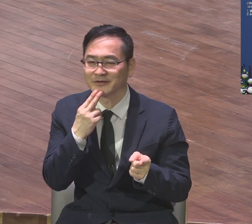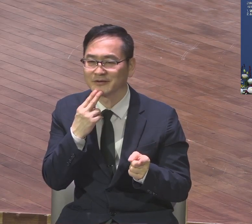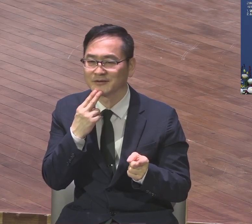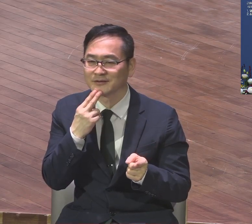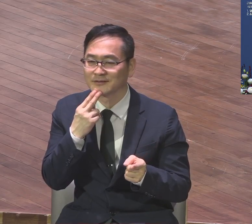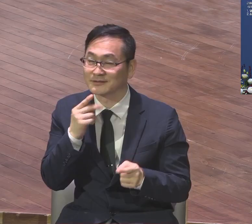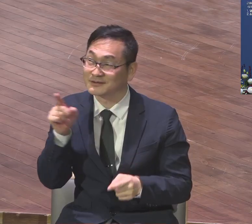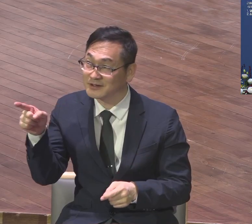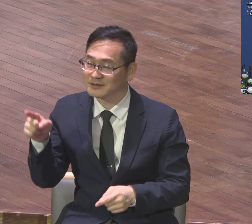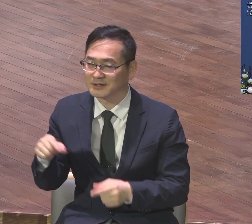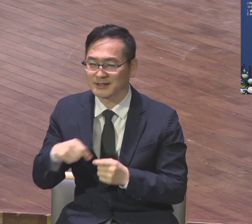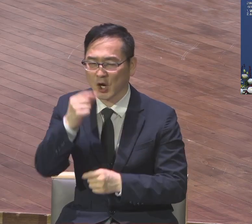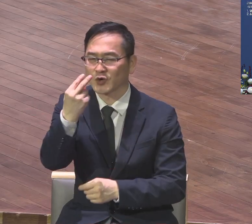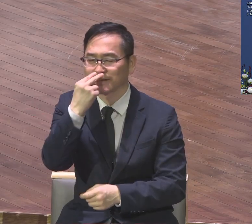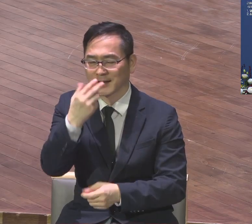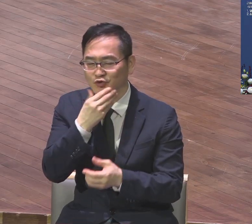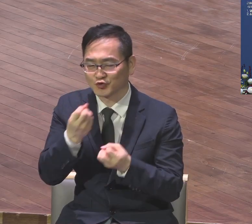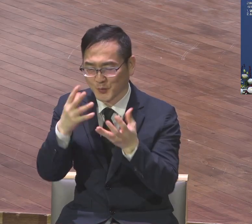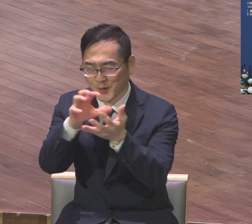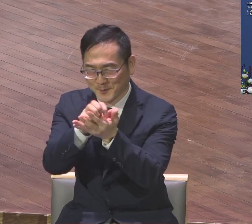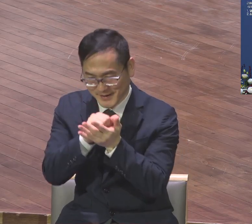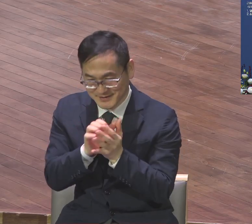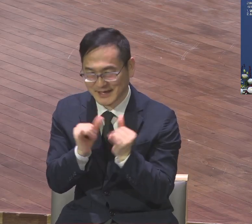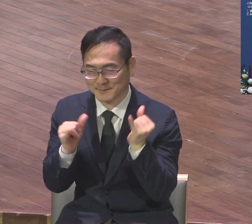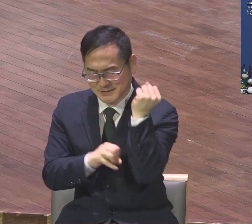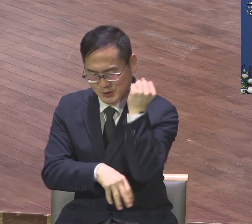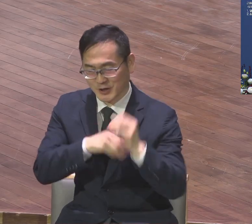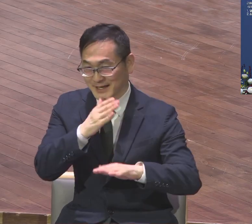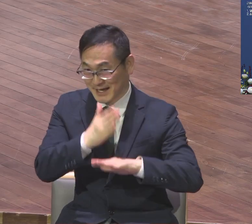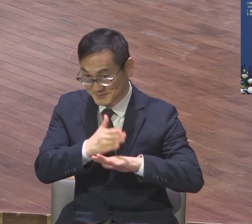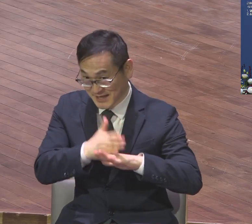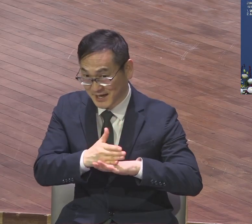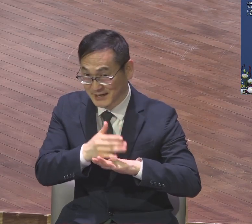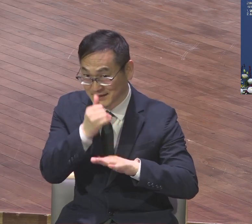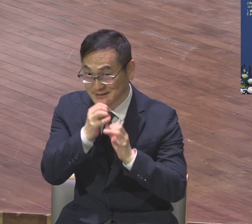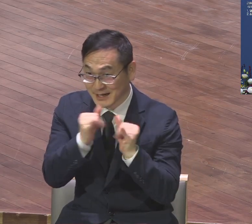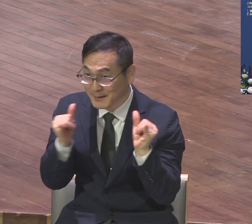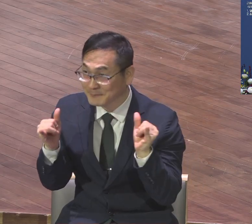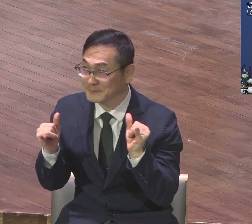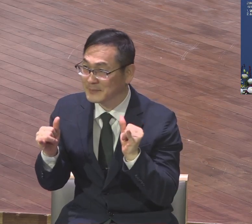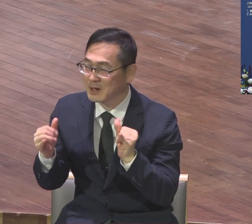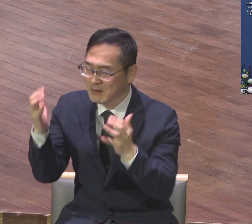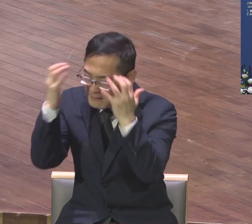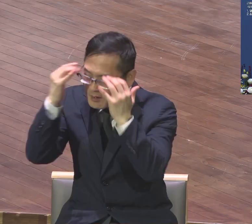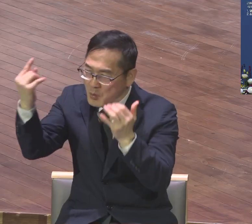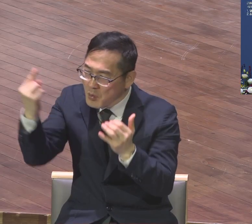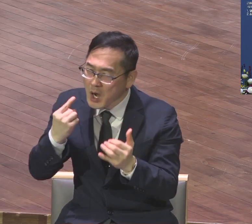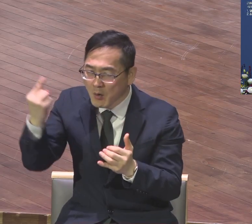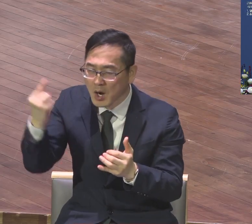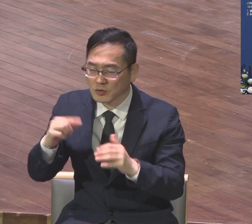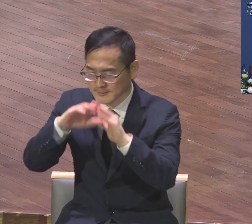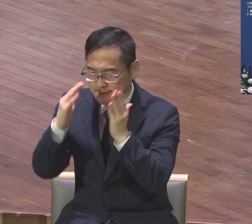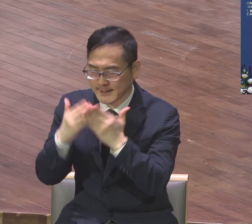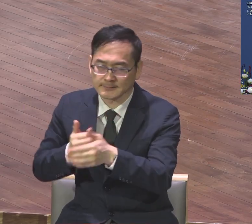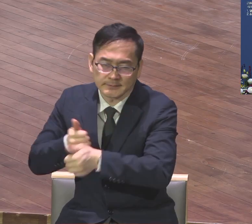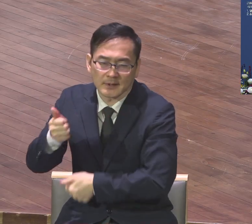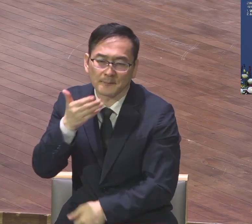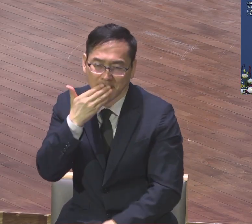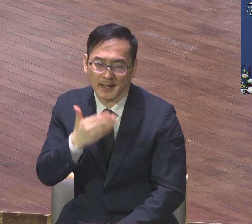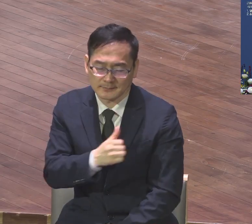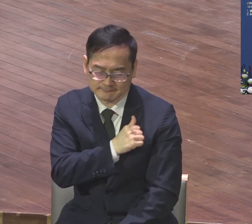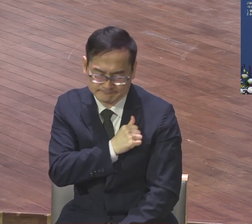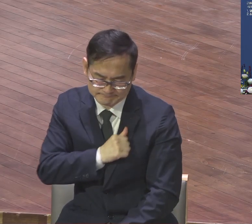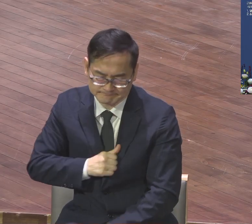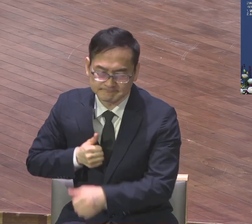영생의 축복을 받은 사람들, 영원한 생명이 내 속에 흘러나오기 때문에, 영생이 있는 자에게 그